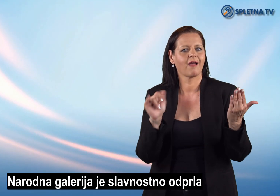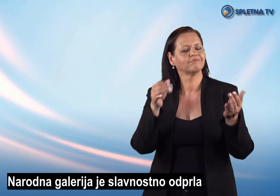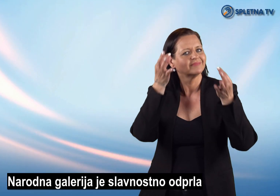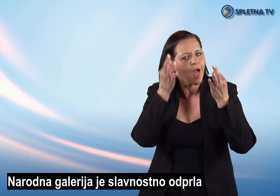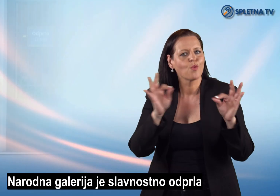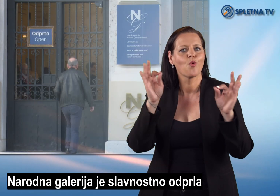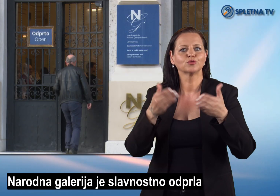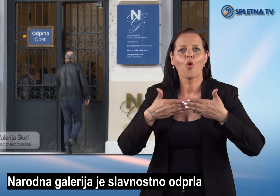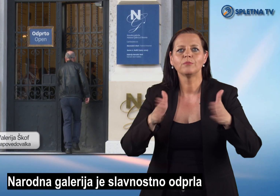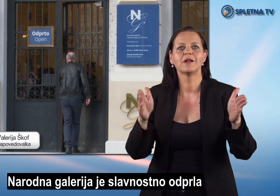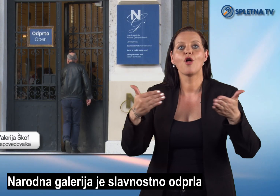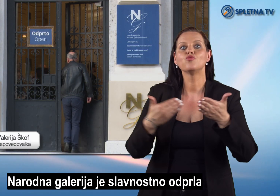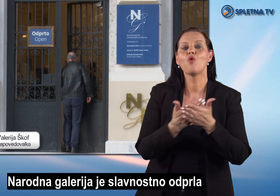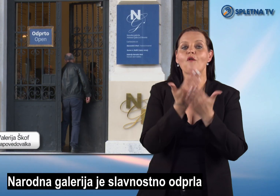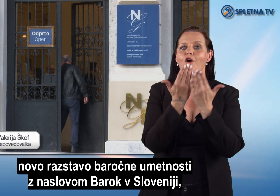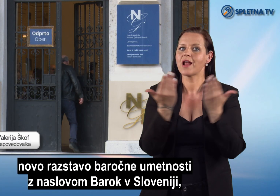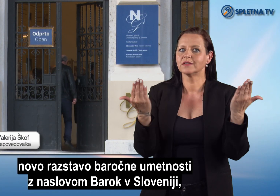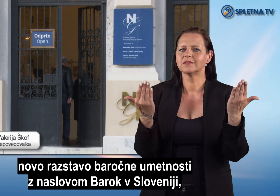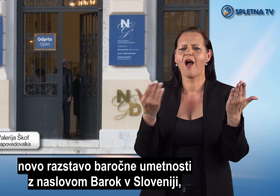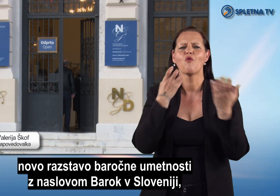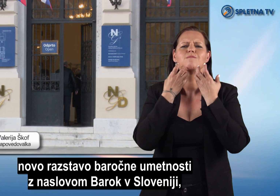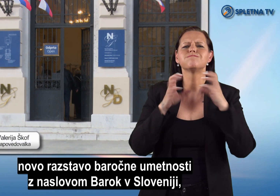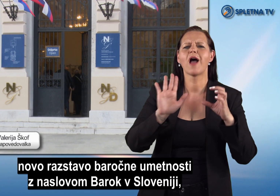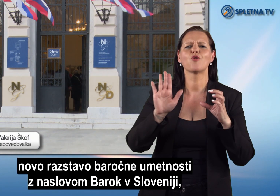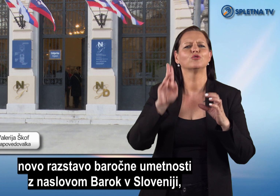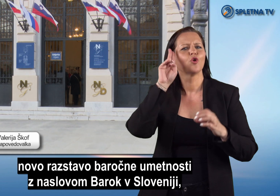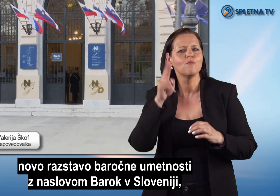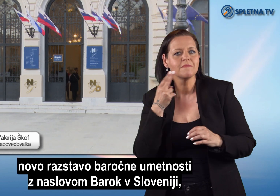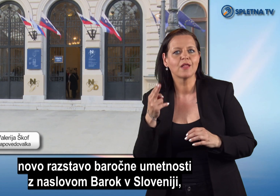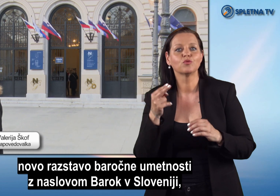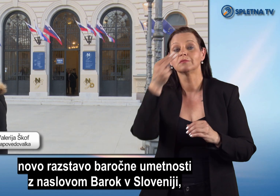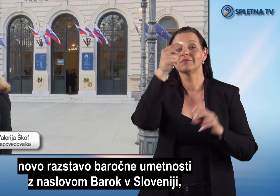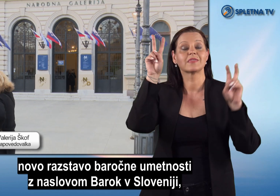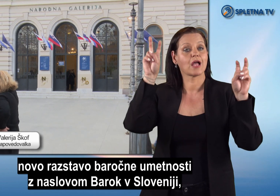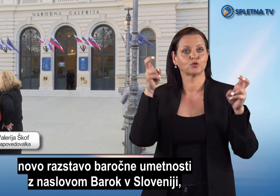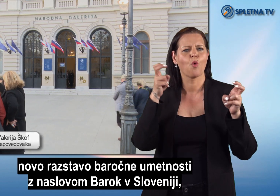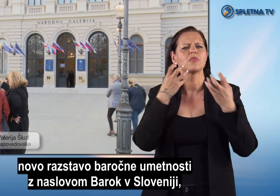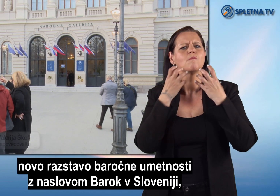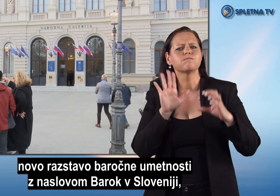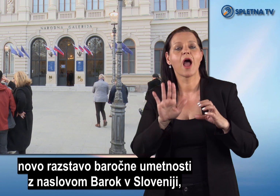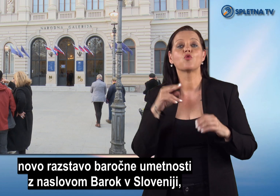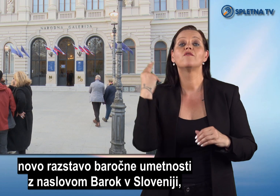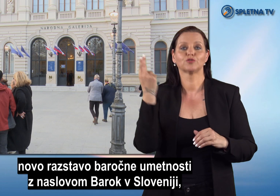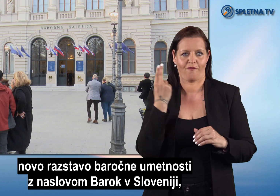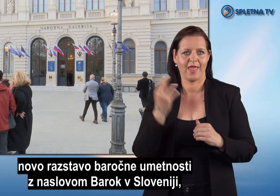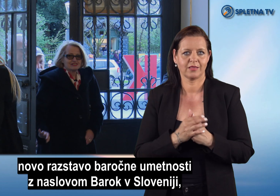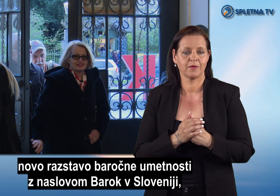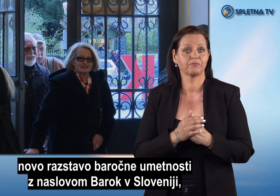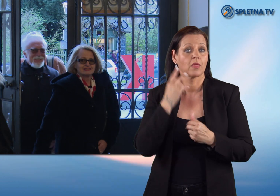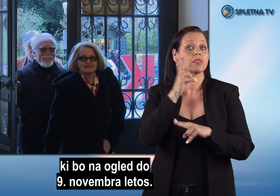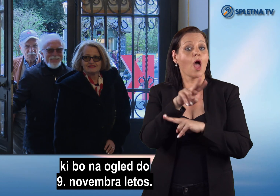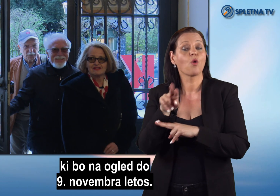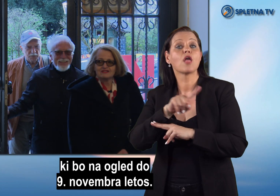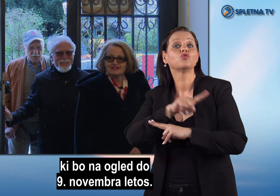Narodna galerija je slavnostno odprla novo razstavo baročne umetnosti z naslovom Barok v